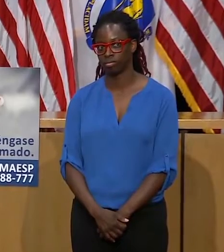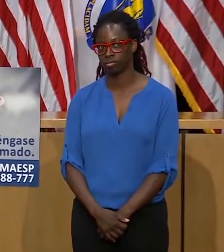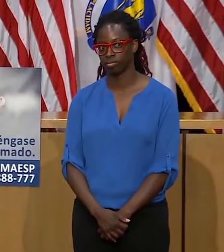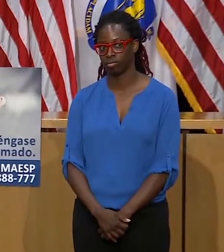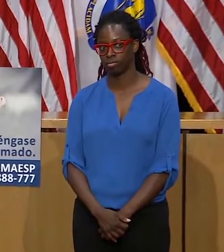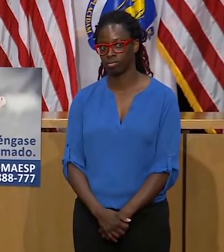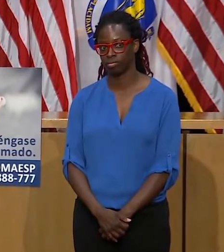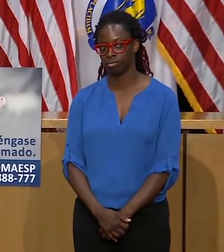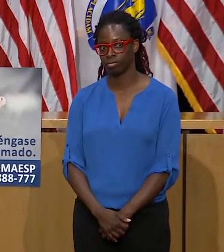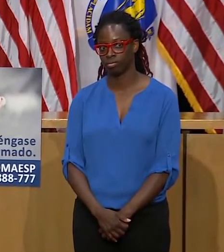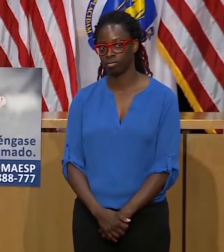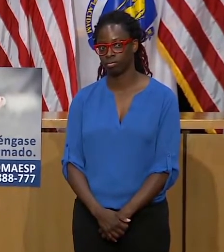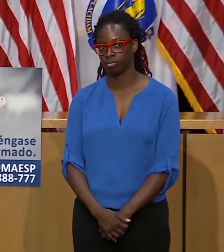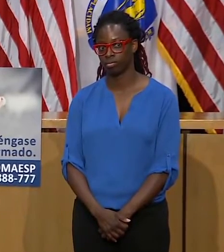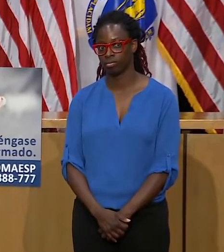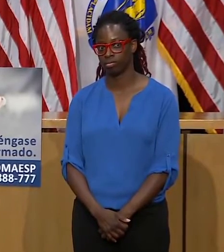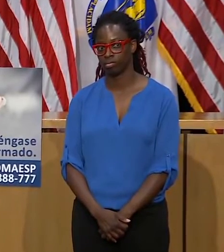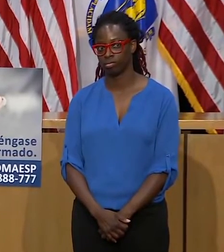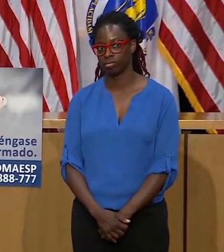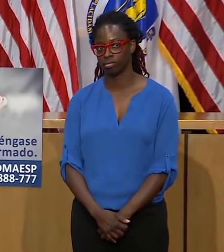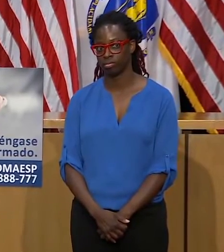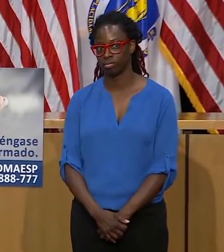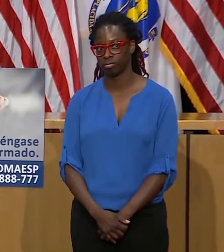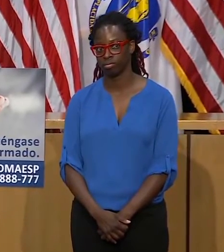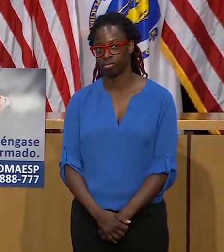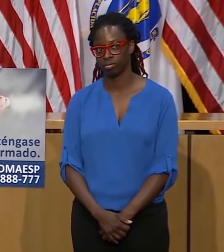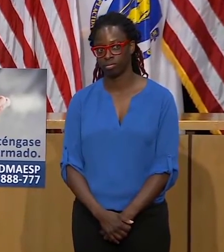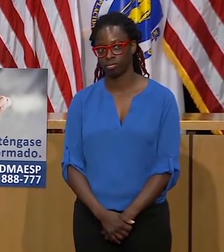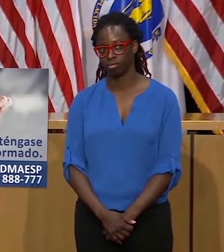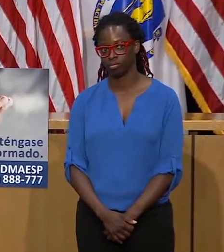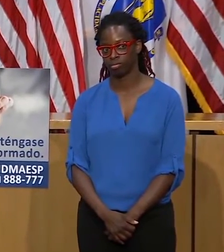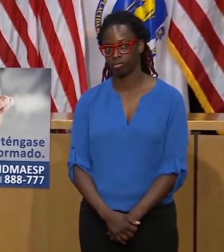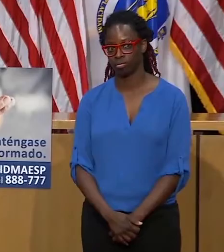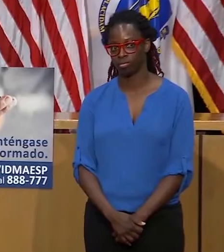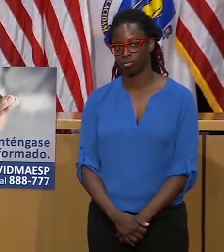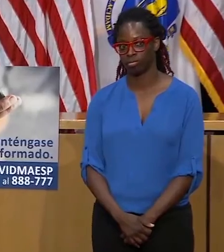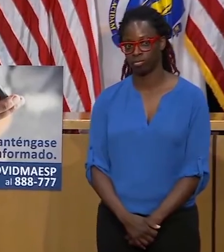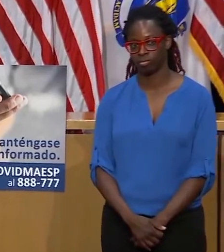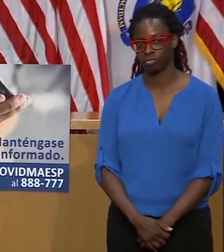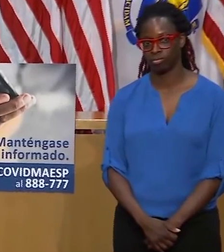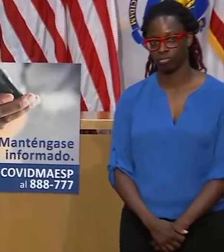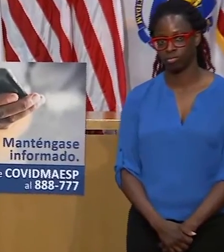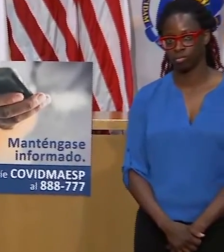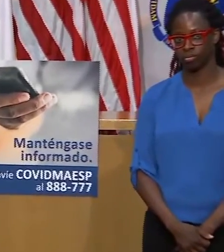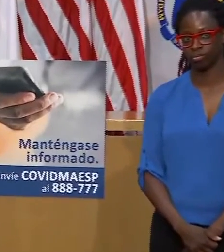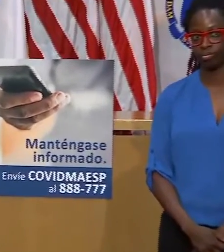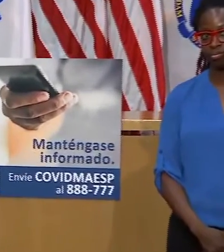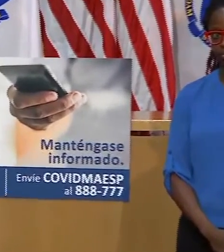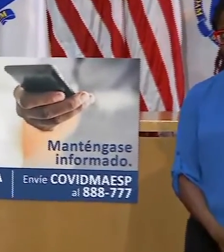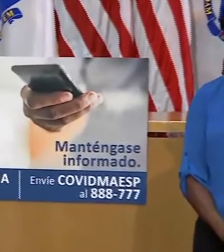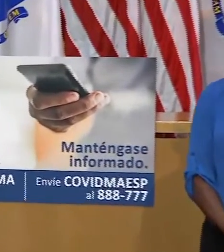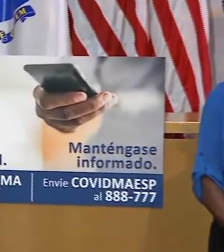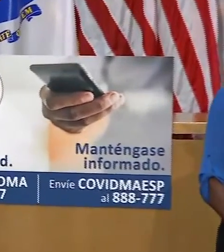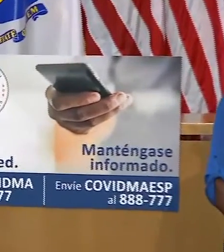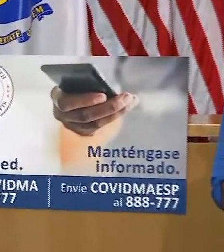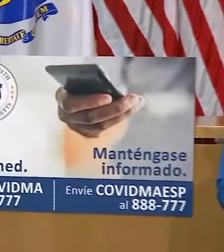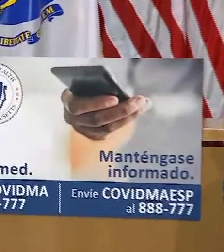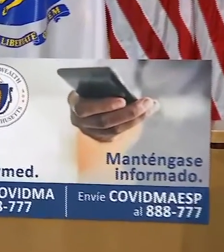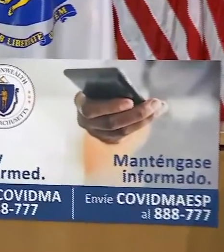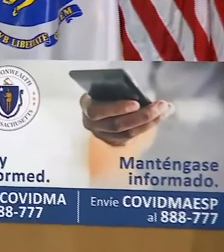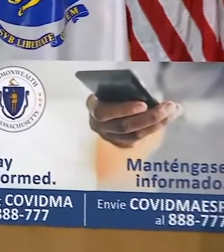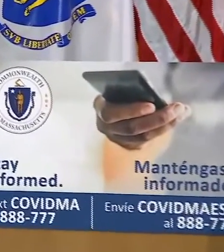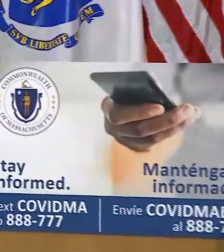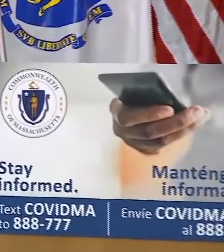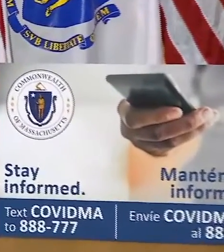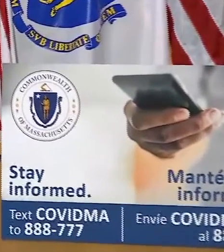y miembros de la comunidad. A la prensa por estar aquí cubriendo tan importante tópico. Gracias